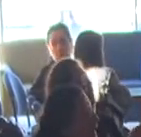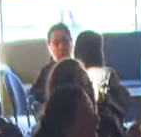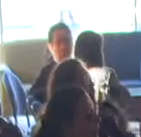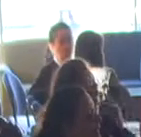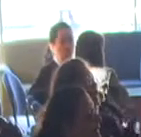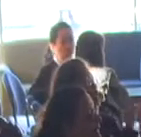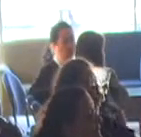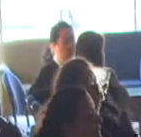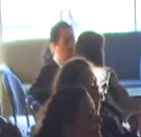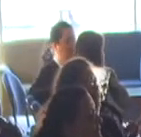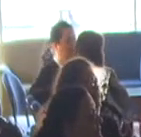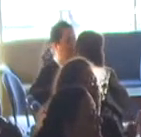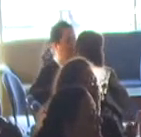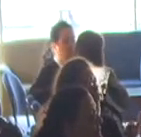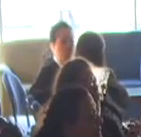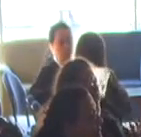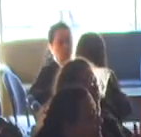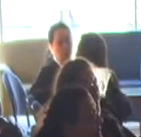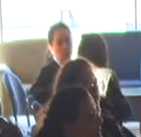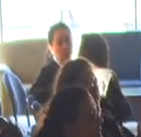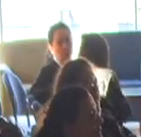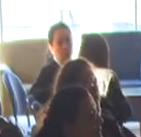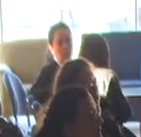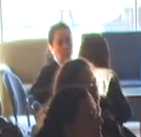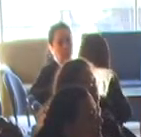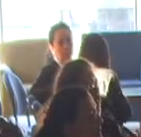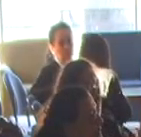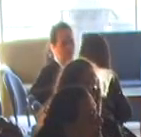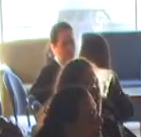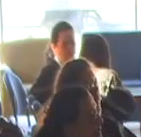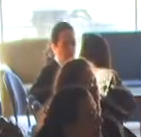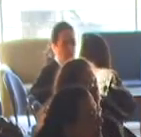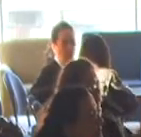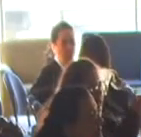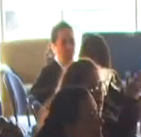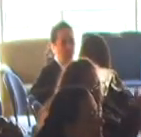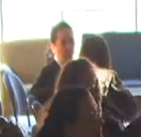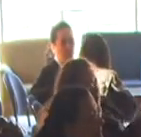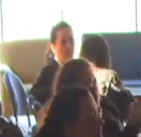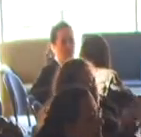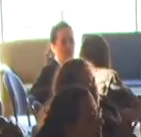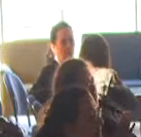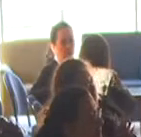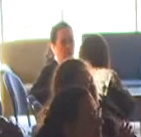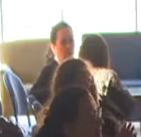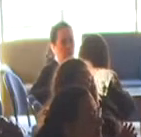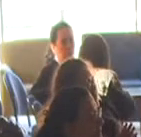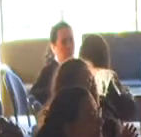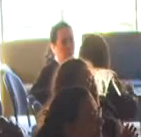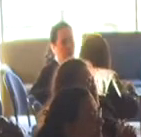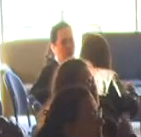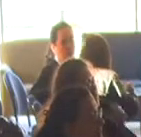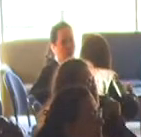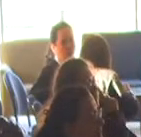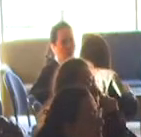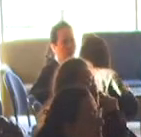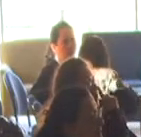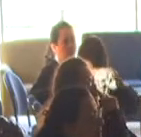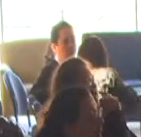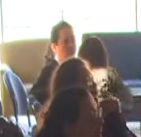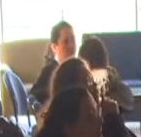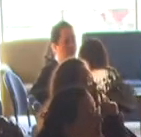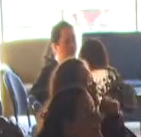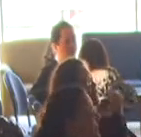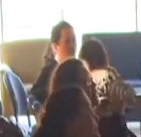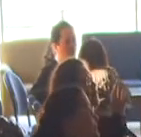vamos a implementar para que los otros licenciados vean la especialización como una necesidad inmediatamente terminada su licenciatura?